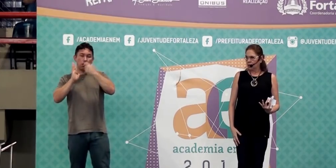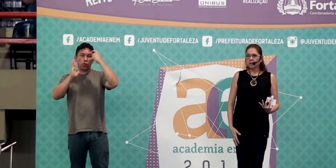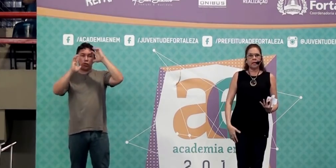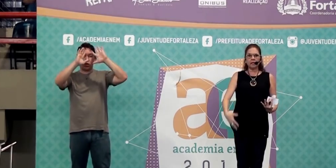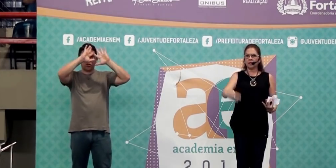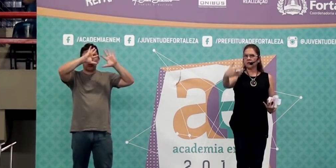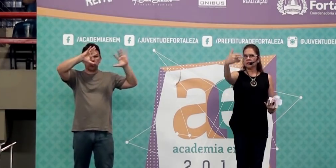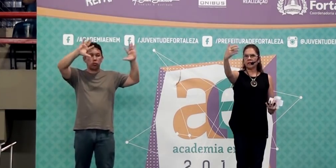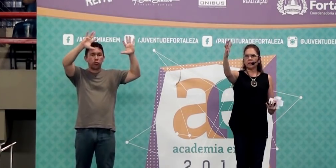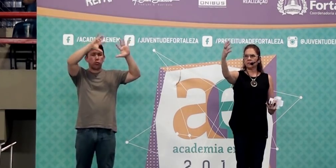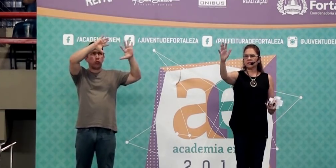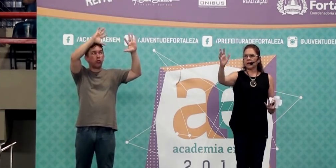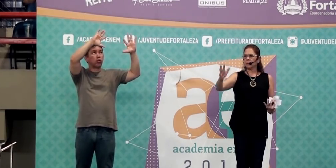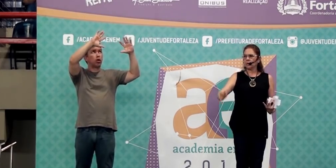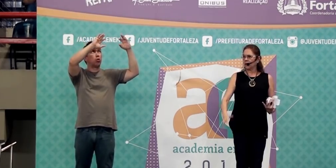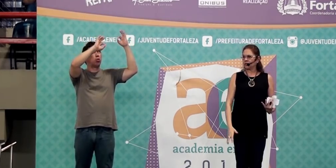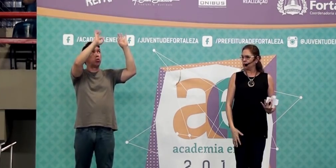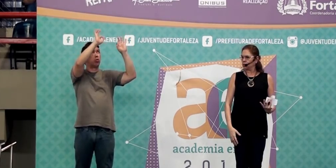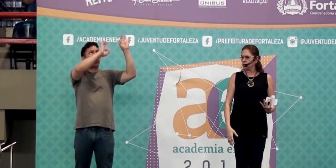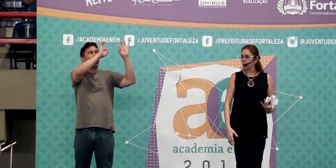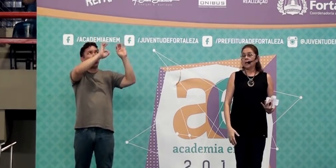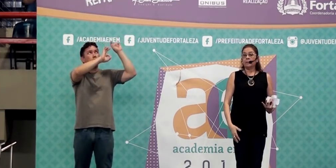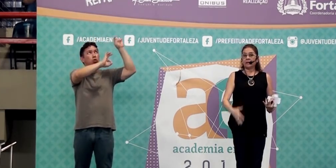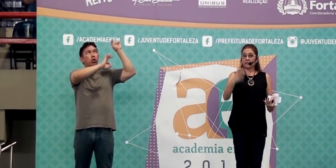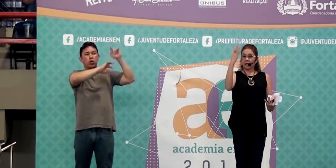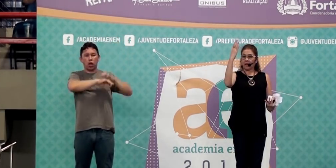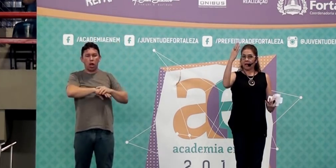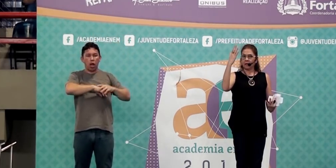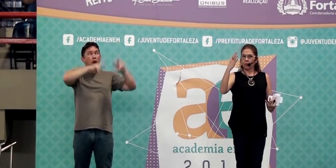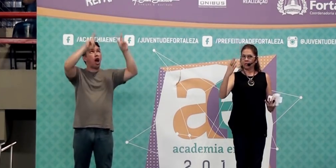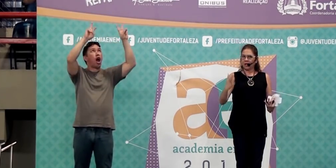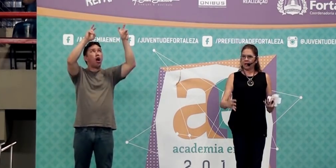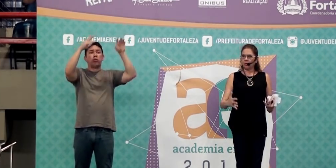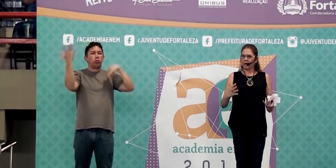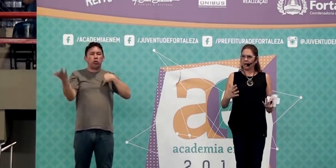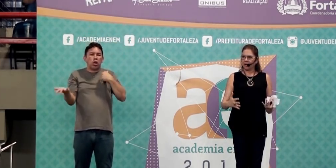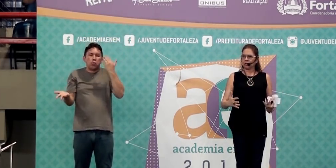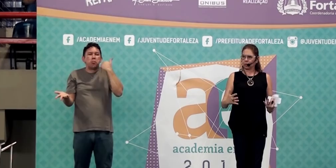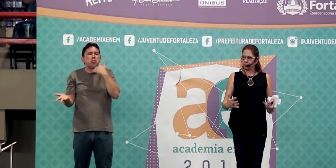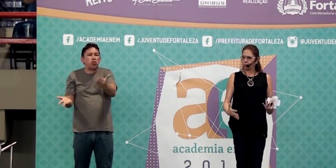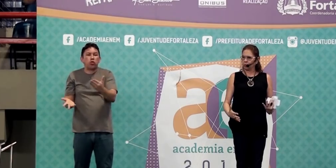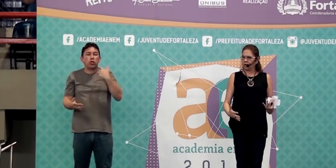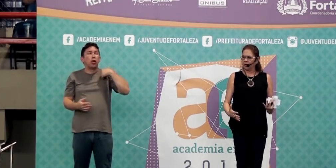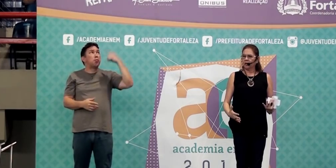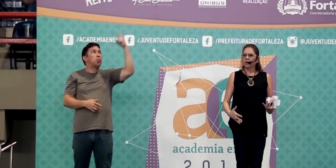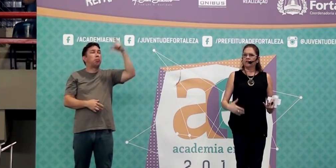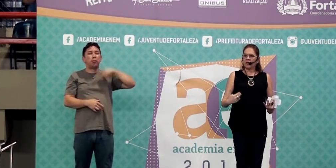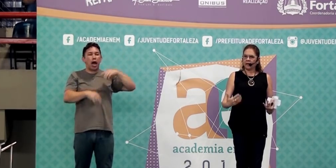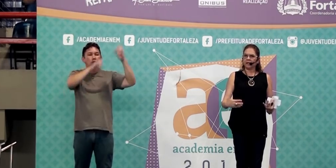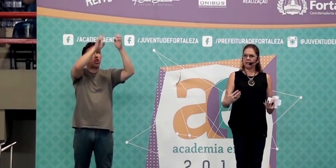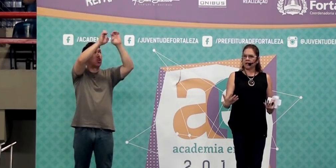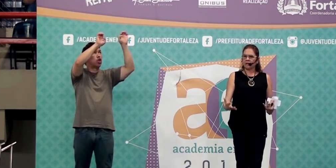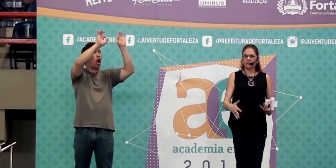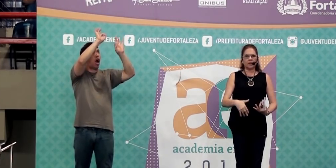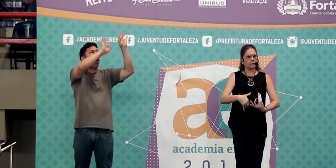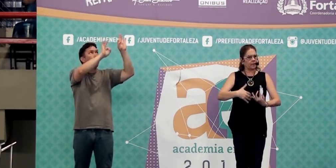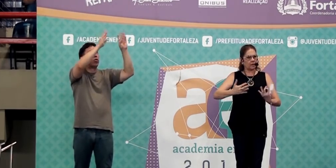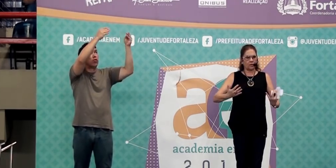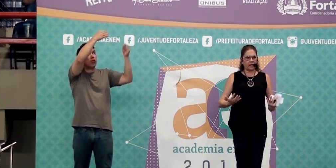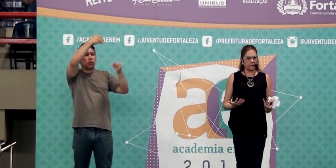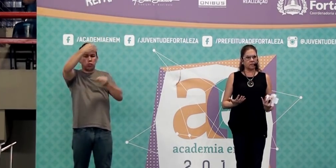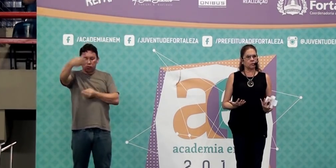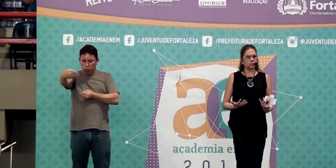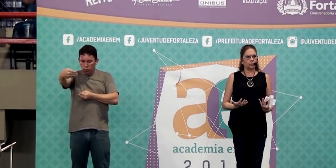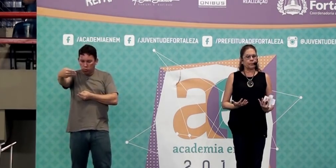desenhado. Nem que você não saiba o assunto, mas aquele modelo, aquela estrutura vai lhe servir